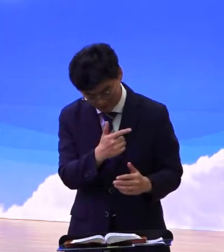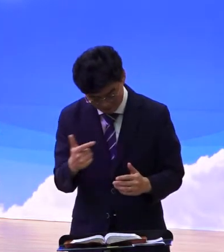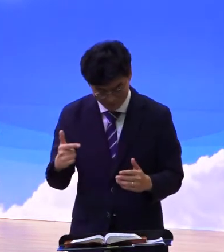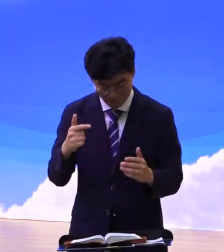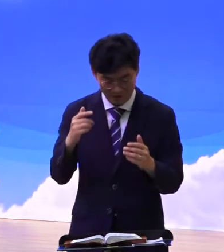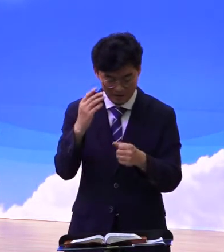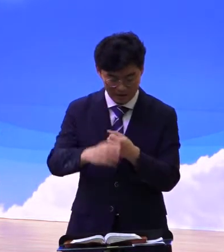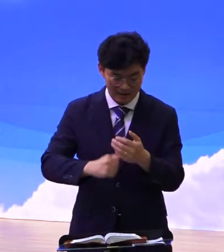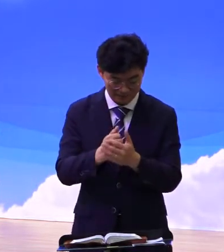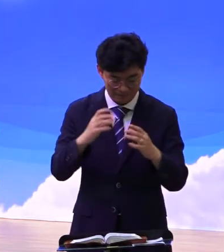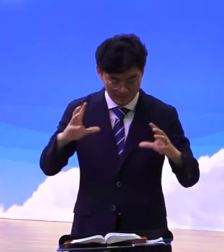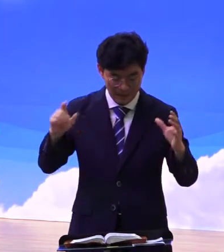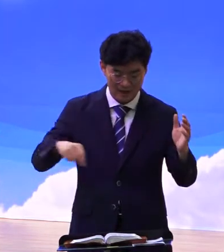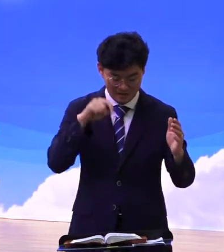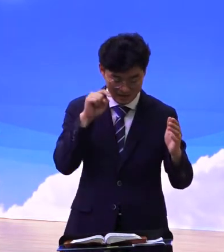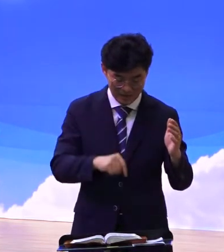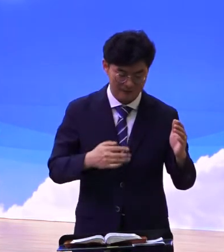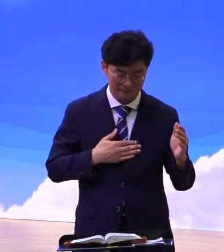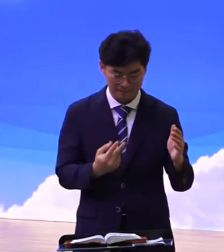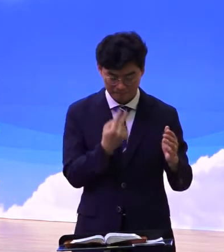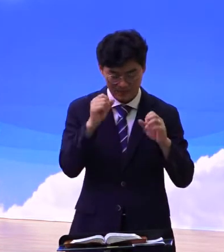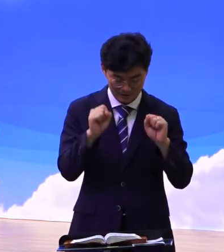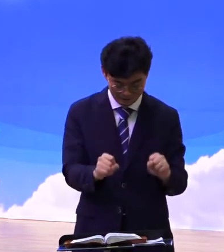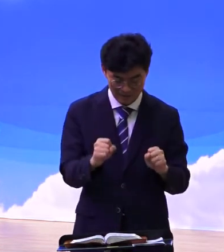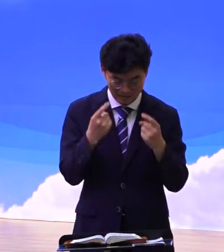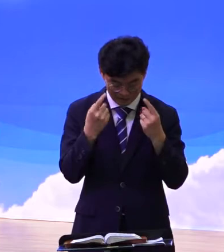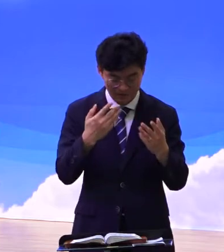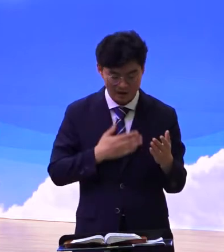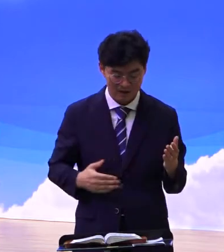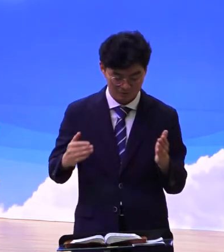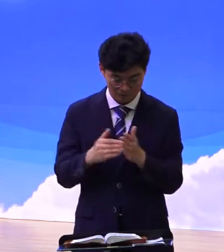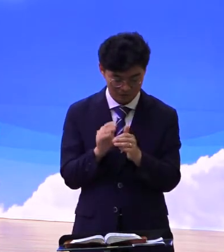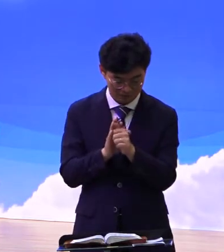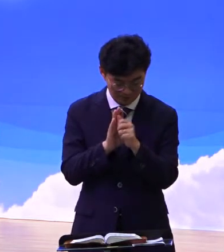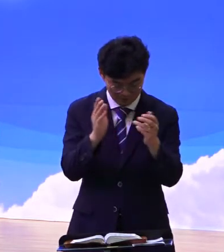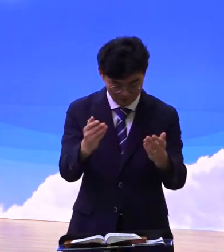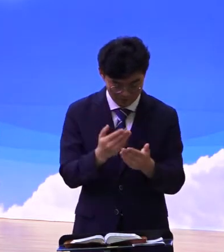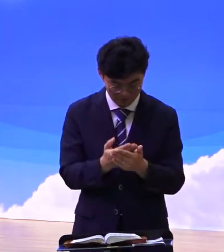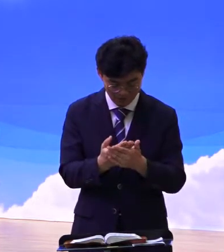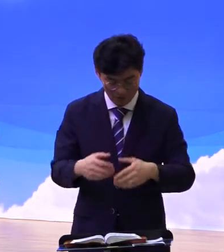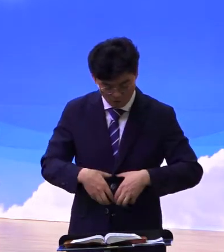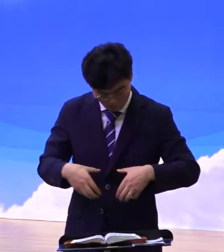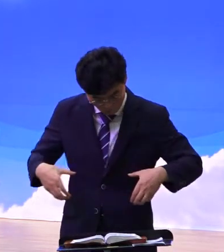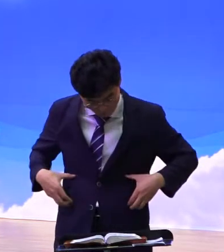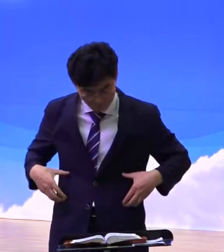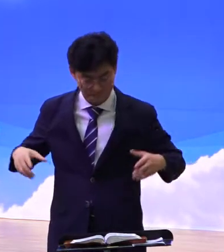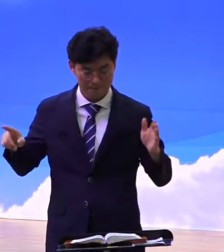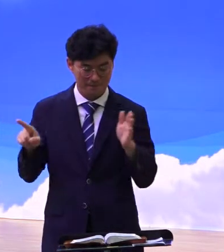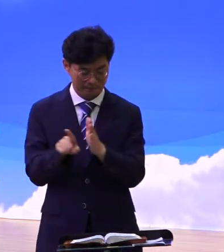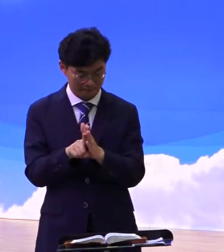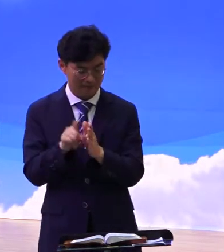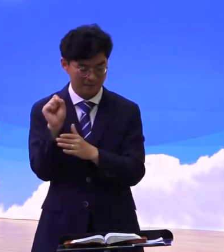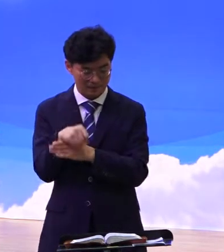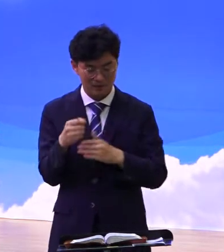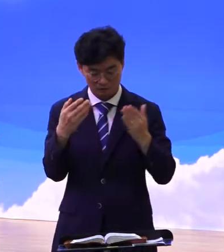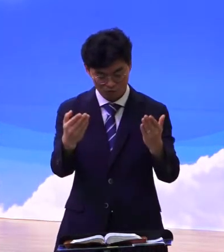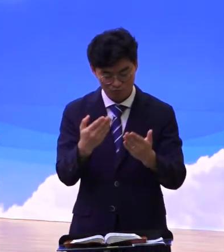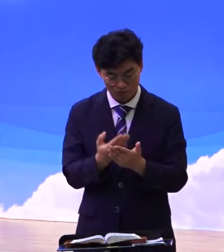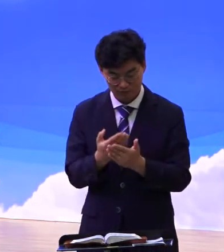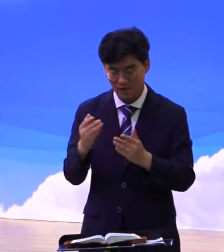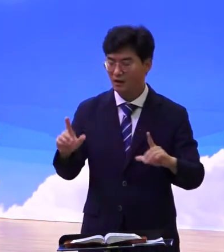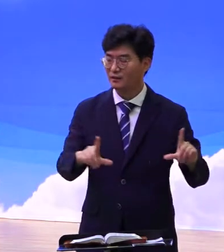줄로 믿습니다. 우리 영천되는 모든 가족들 가운데에 이러한 용사의 믿음을 허락하여 주셔서 각자의 삶의